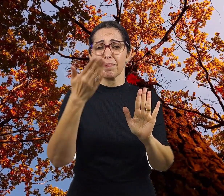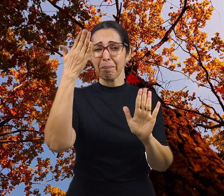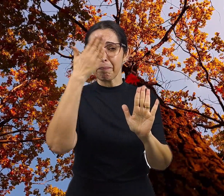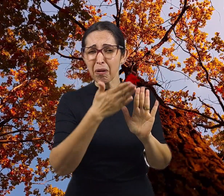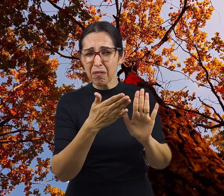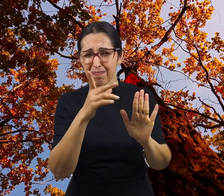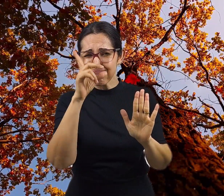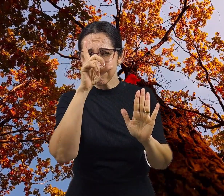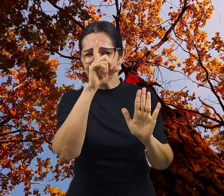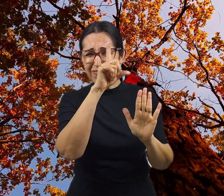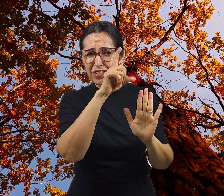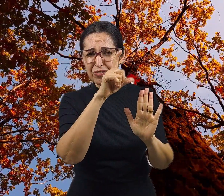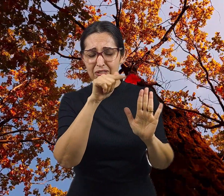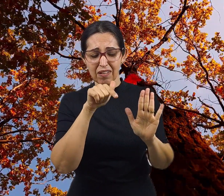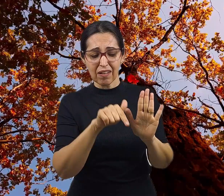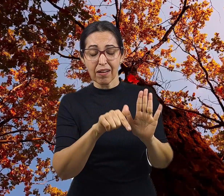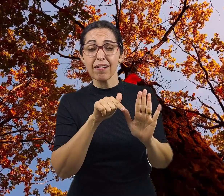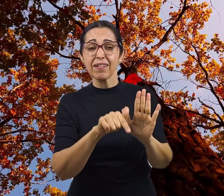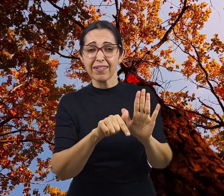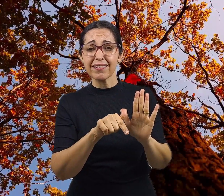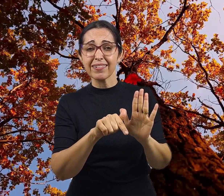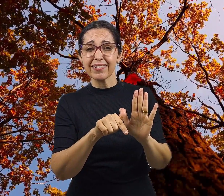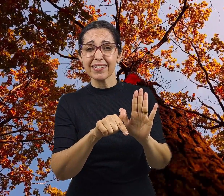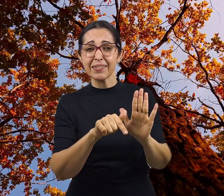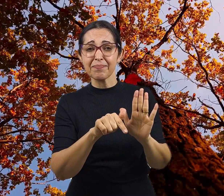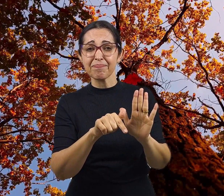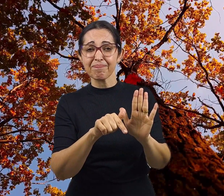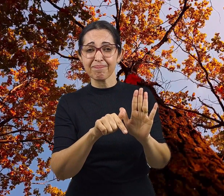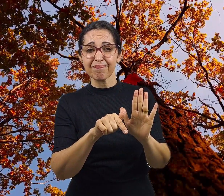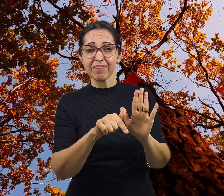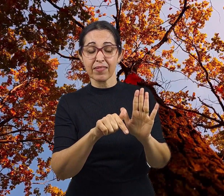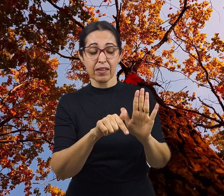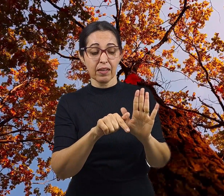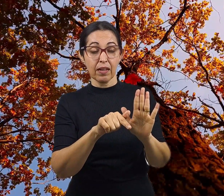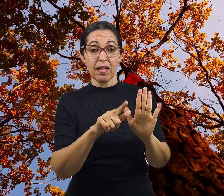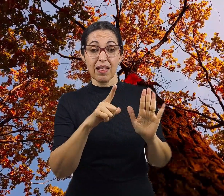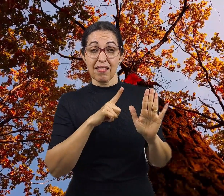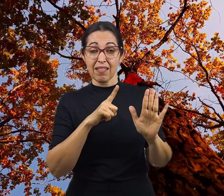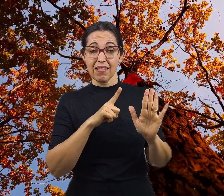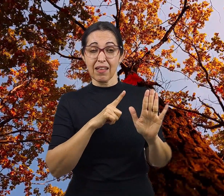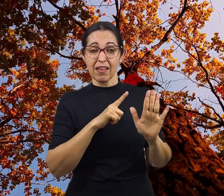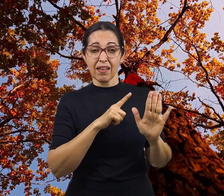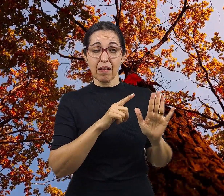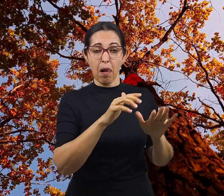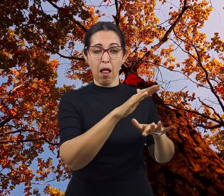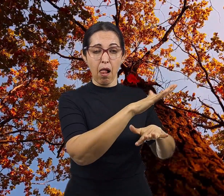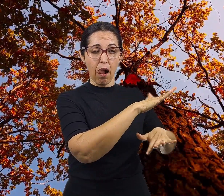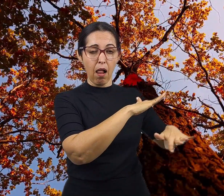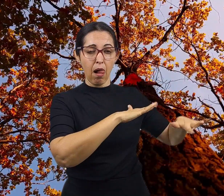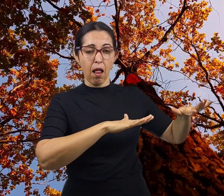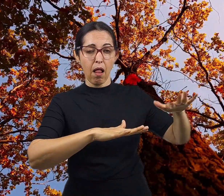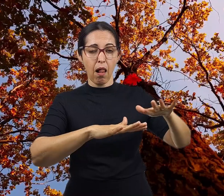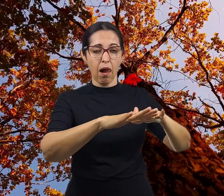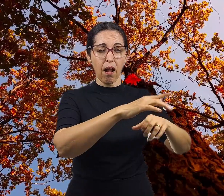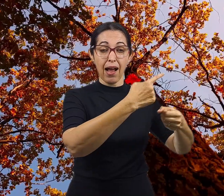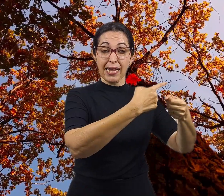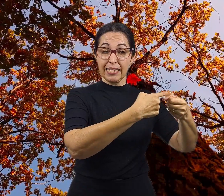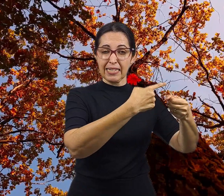dele, em que Jacó estava sendo perseguido por uma cidade inteira, pela população